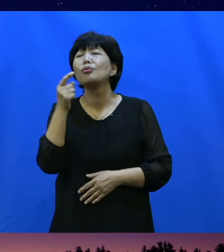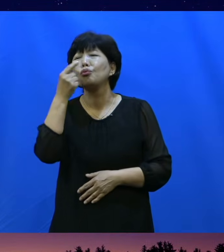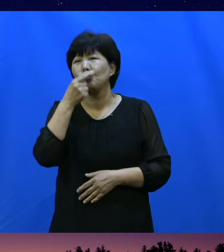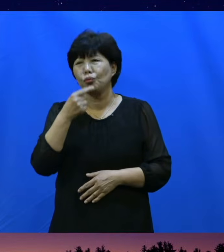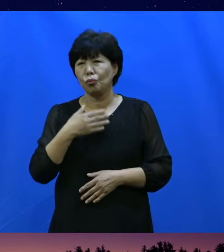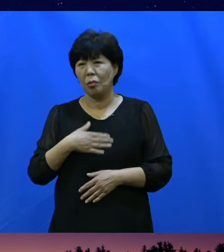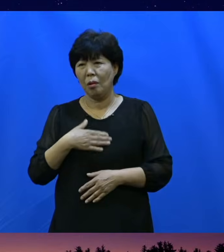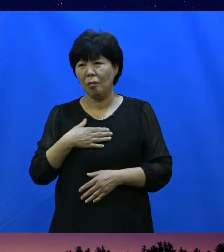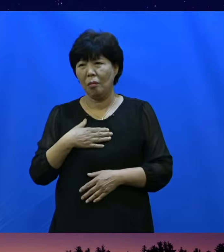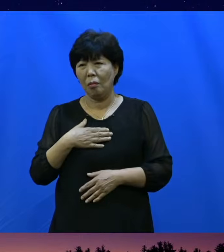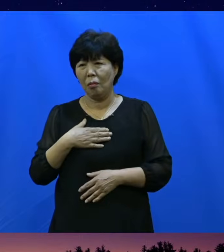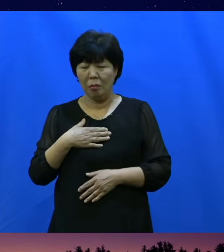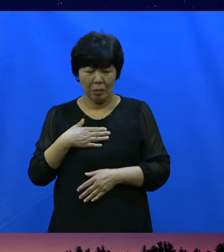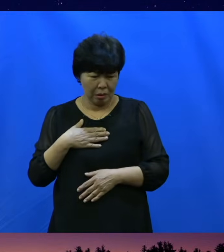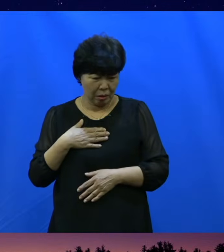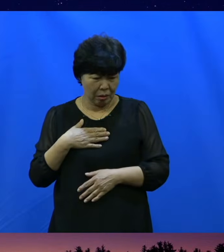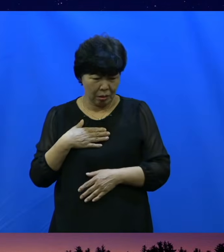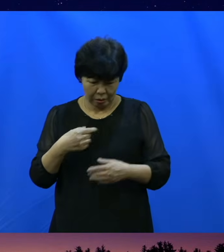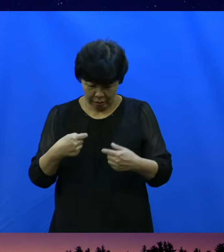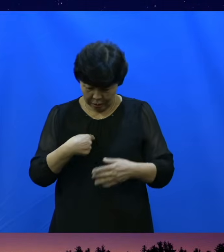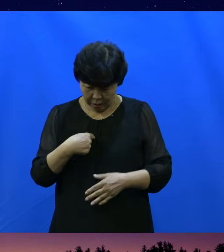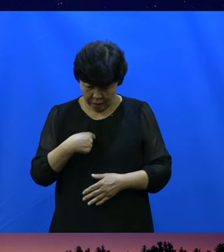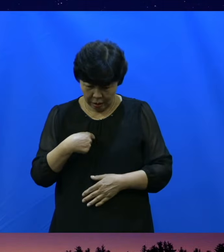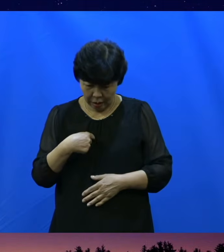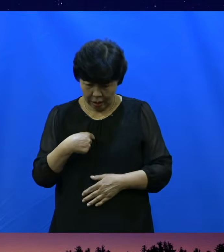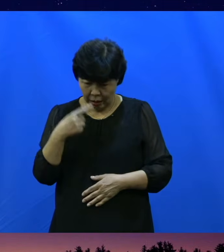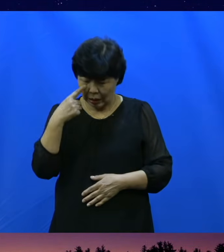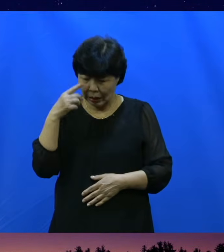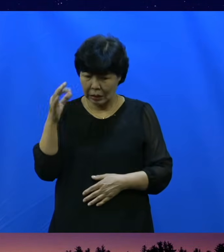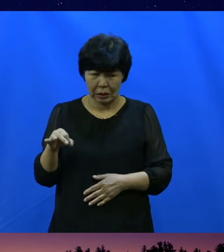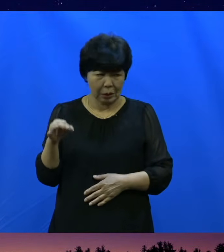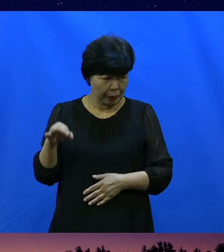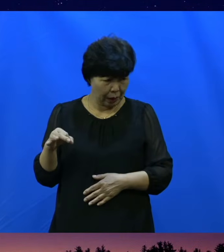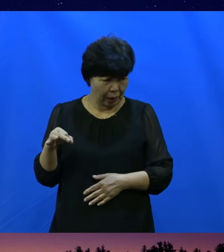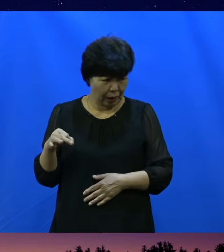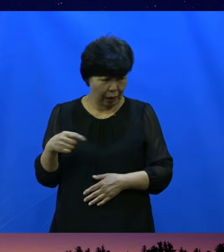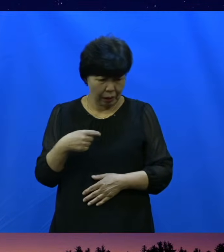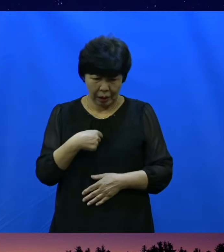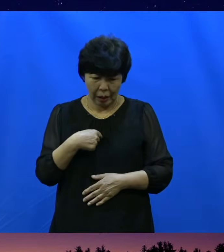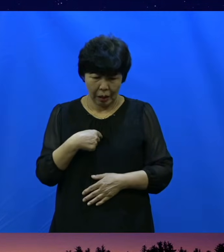너는 무가치하다고, 너는 볼 볼일 없다고, 너는 아무것도 할 수 없다고.